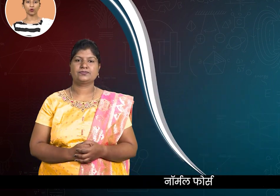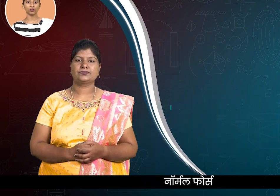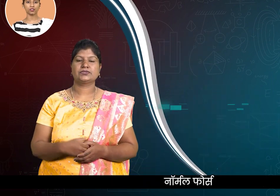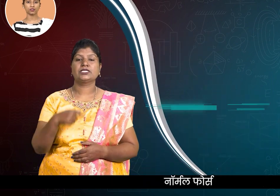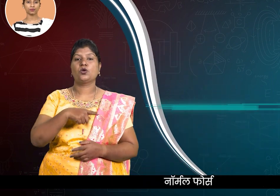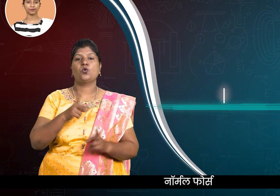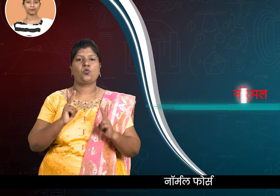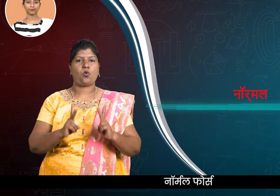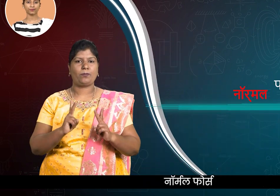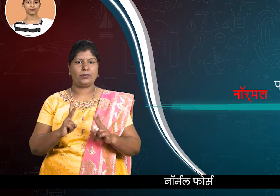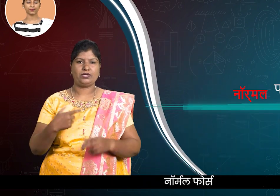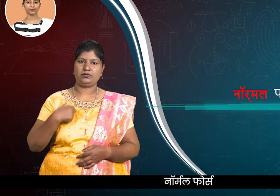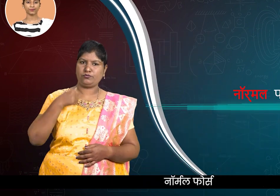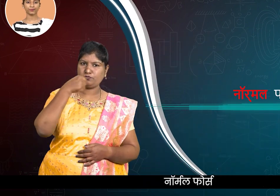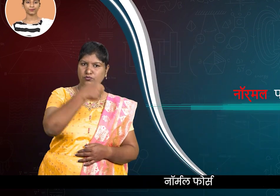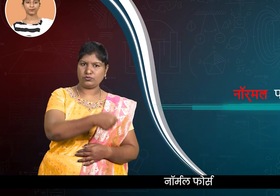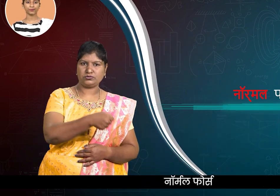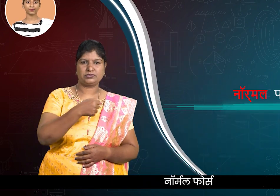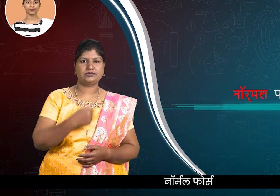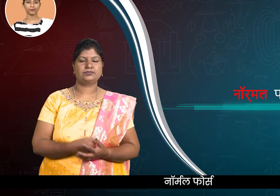नॉर्मल फोर्स